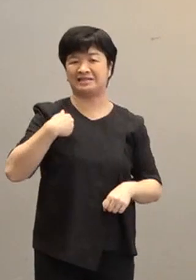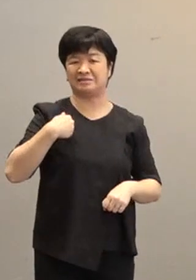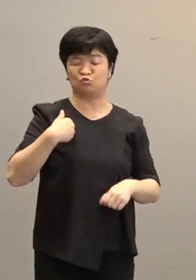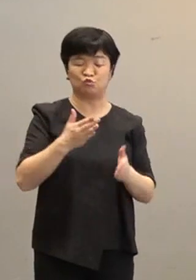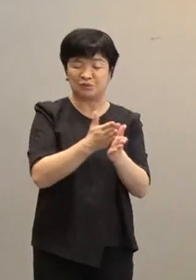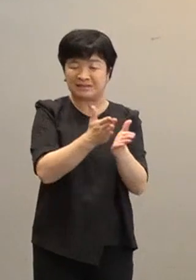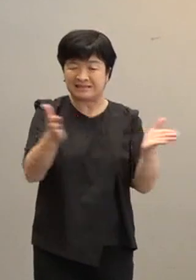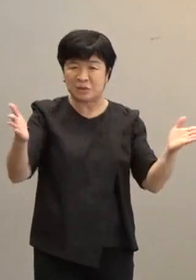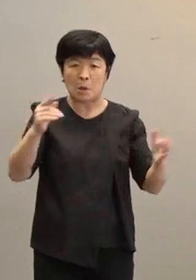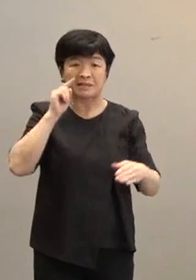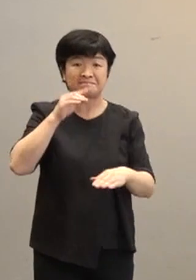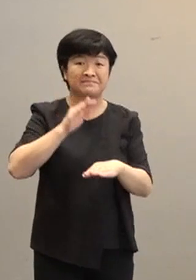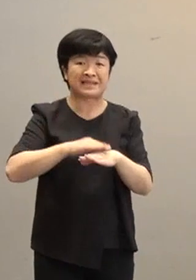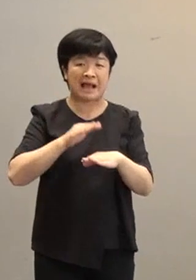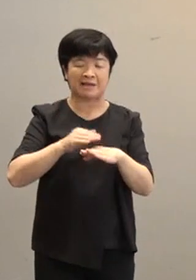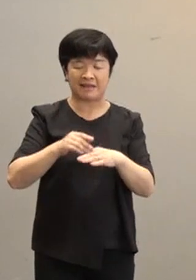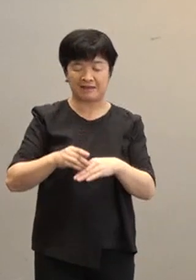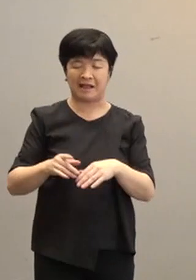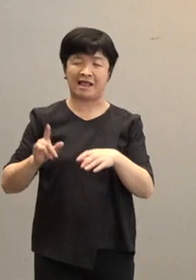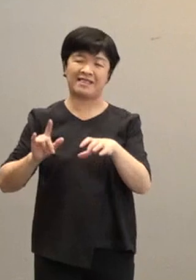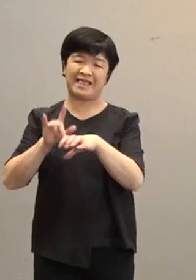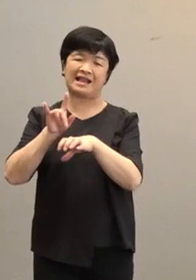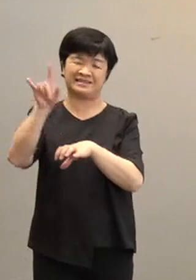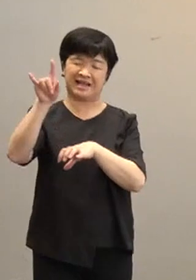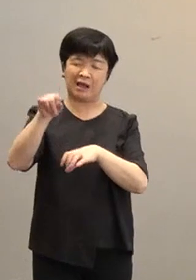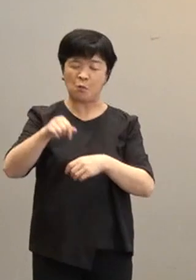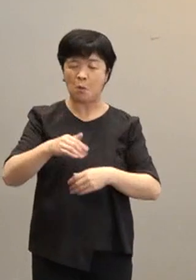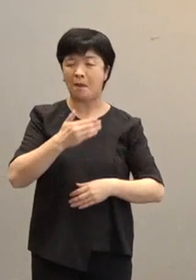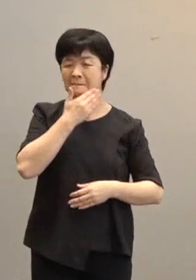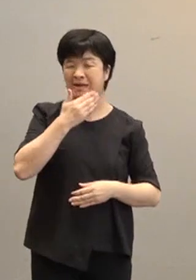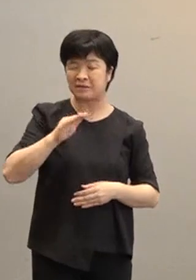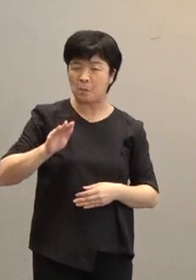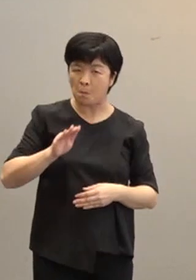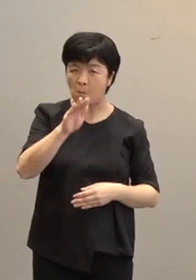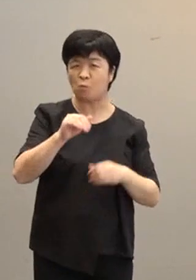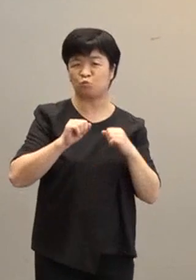とアクセス改善についてですね、我々も県としてですね、まあ、あの今